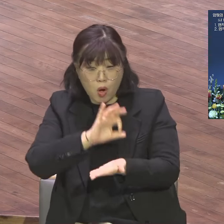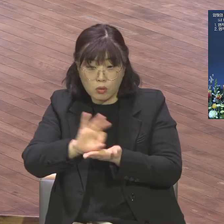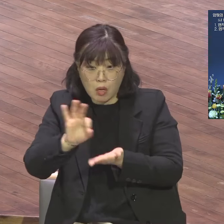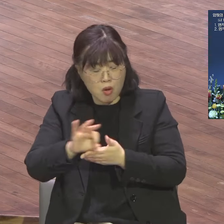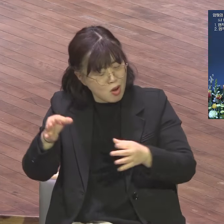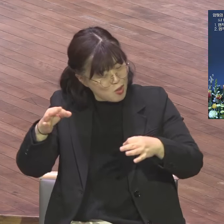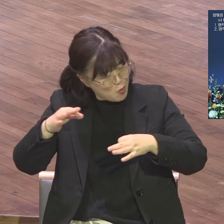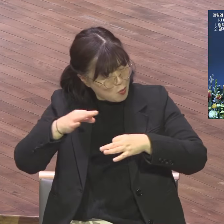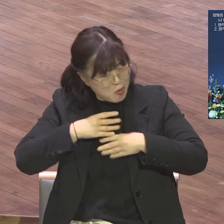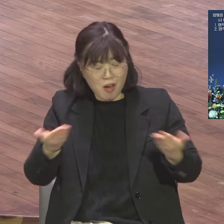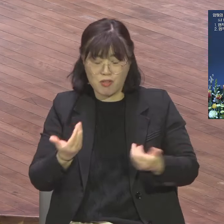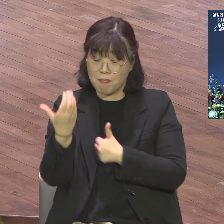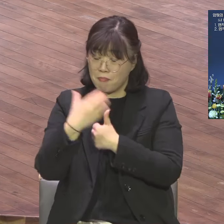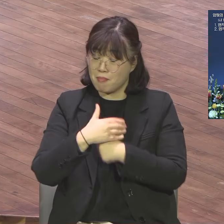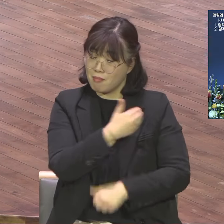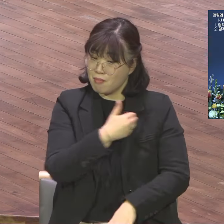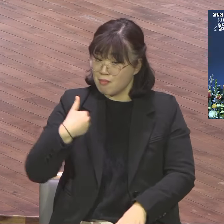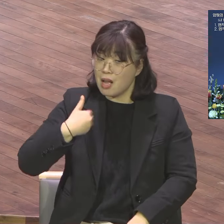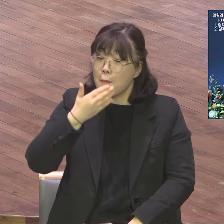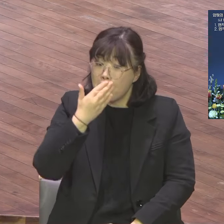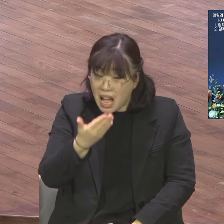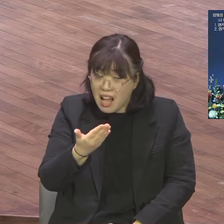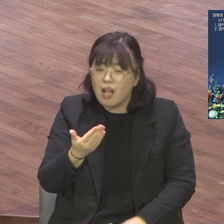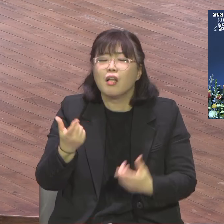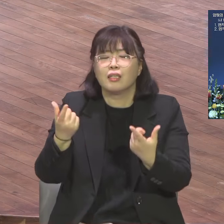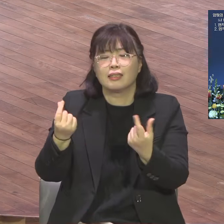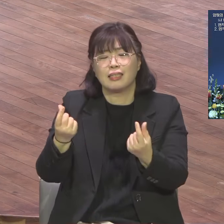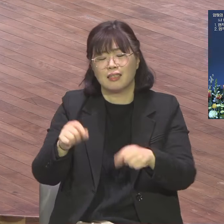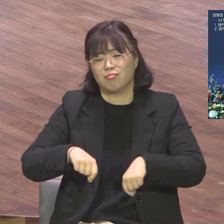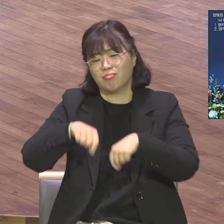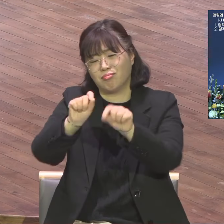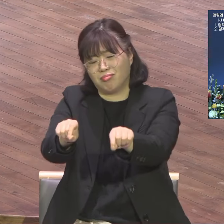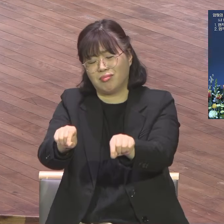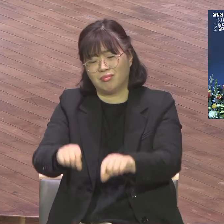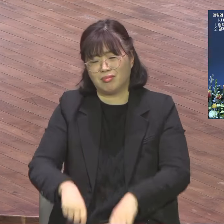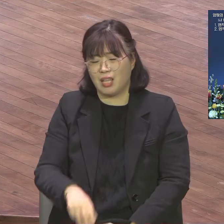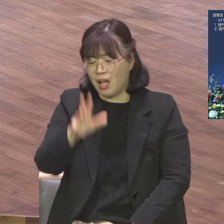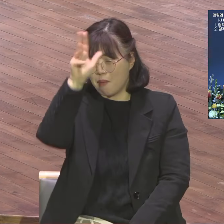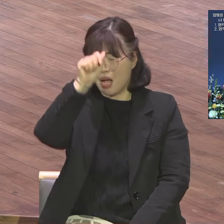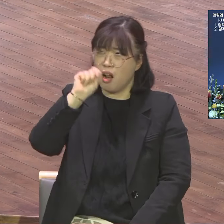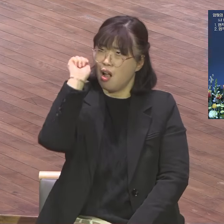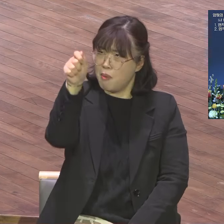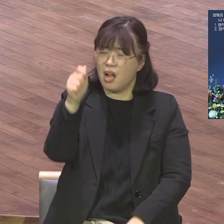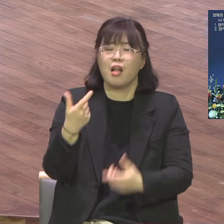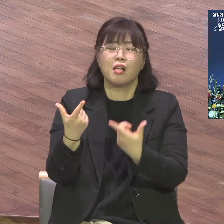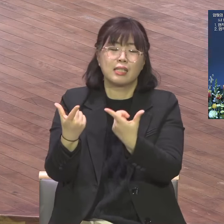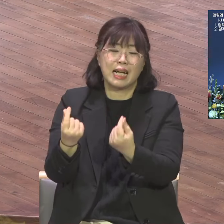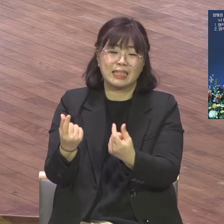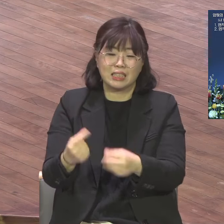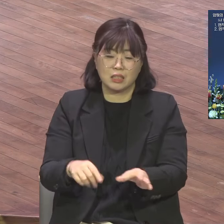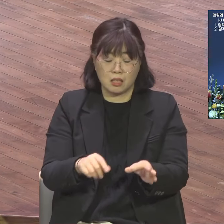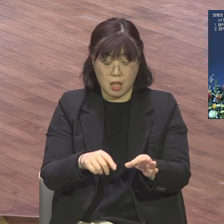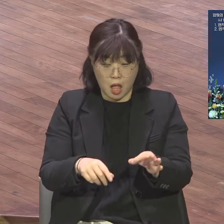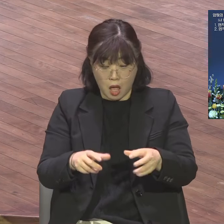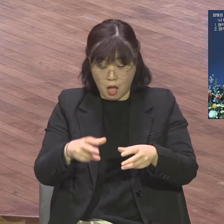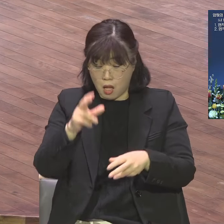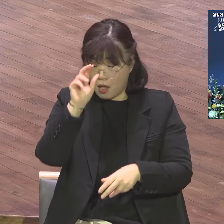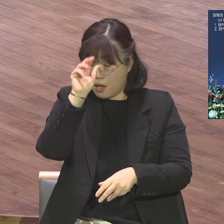그래서 제가 이 배드민턴 선수 서틀콕 스매싱한 걸 탁 넣으란 거예요. 너 별 볼이